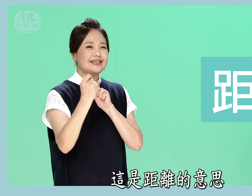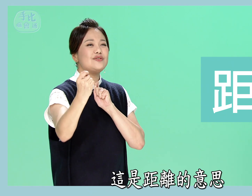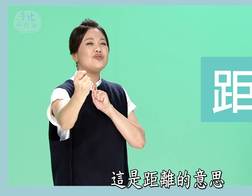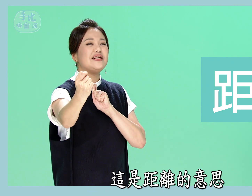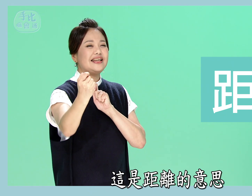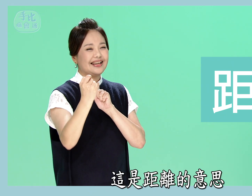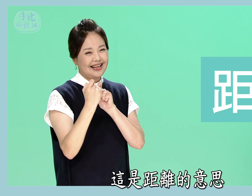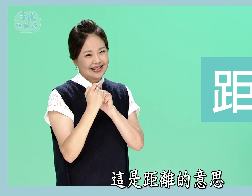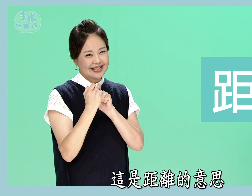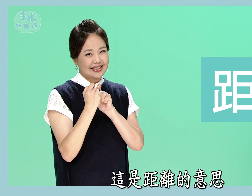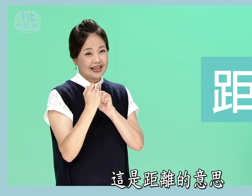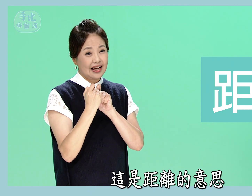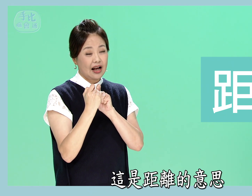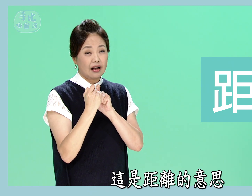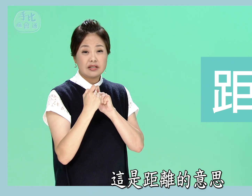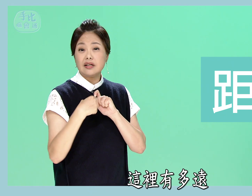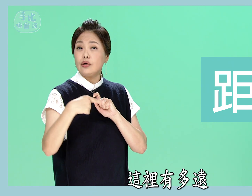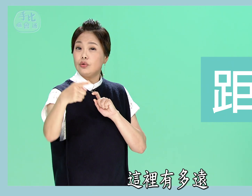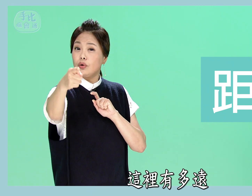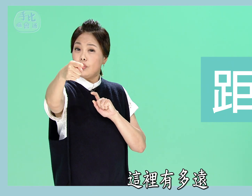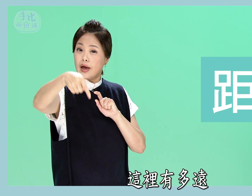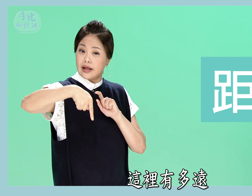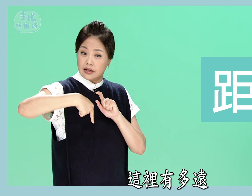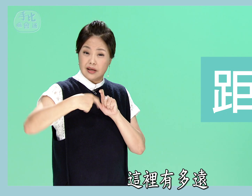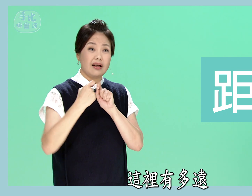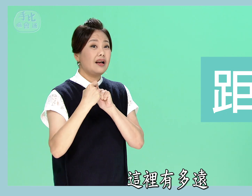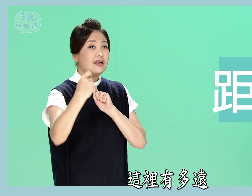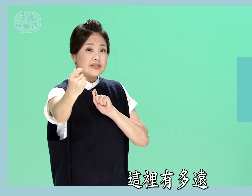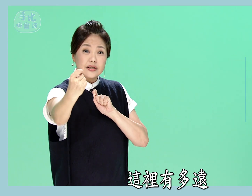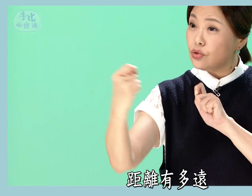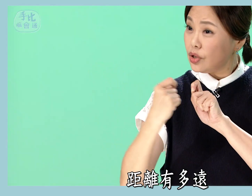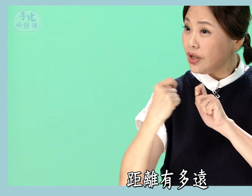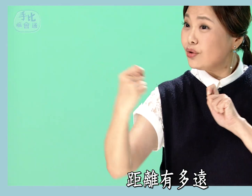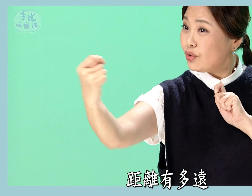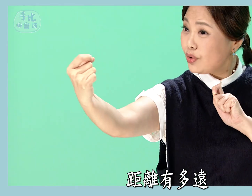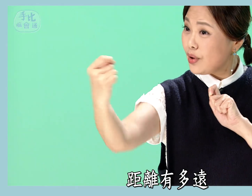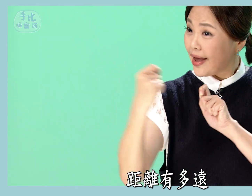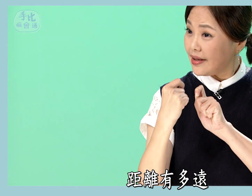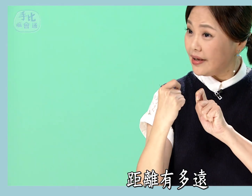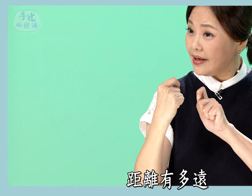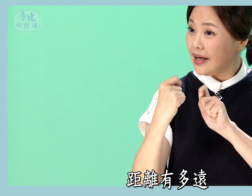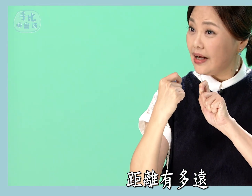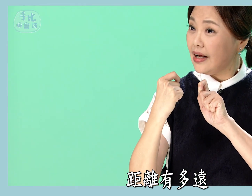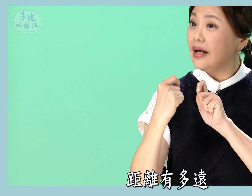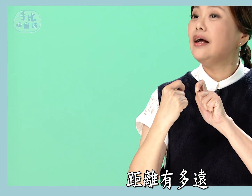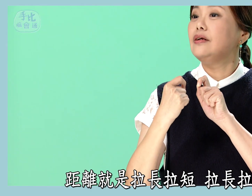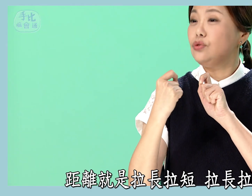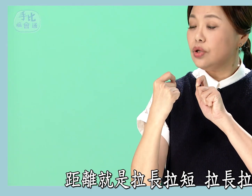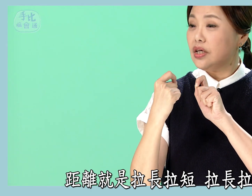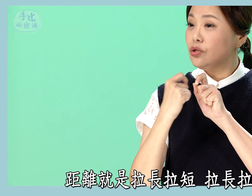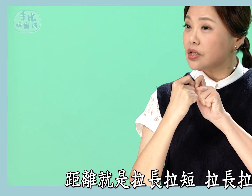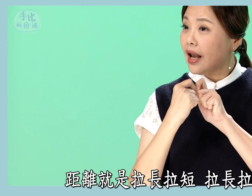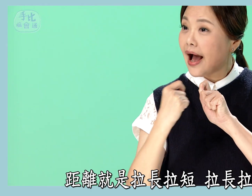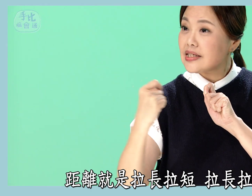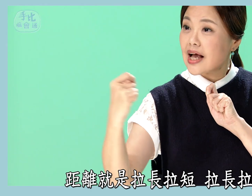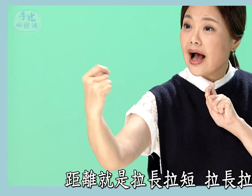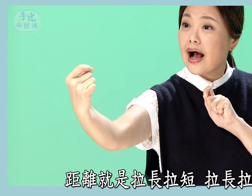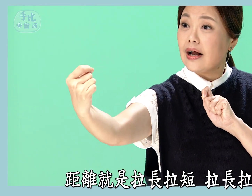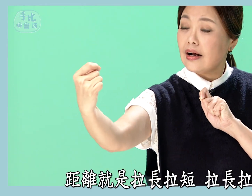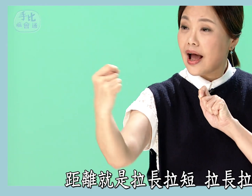距离的意思。好，这里有多远？这个距离有多远？距离就是拉长、拉